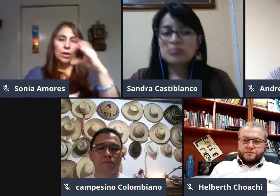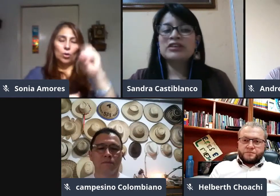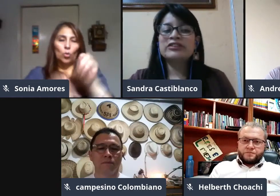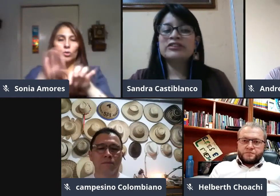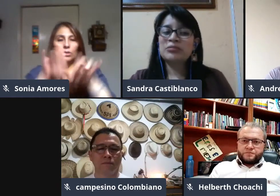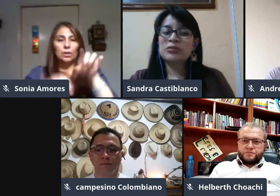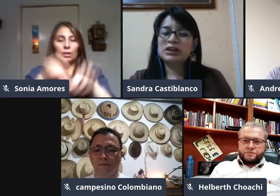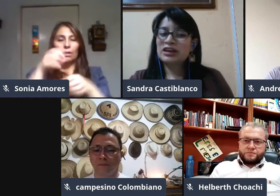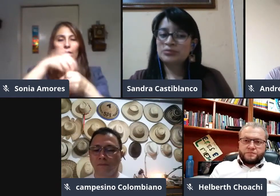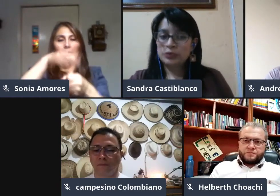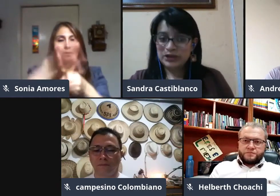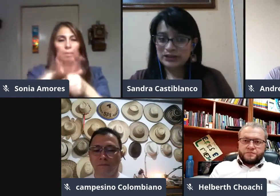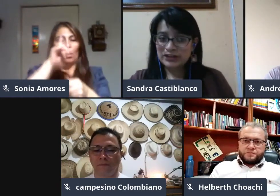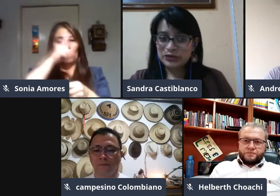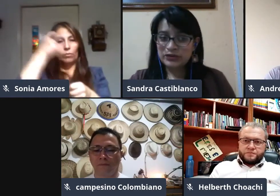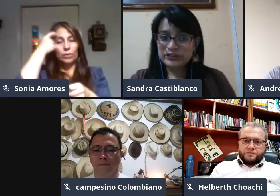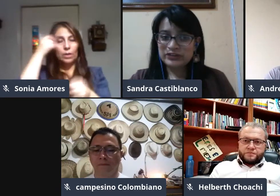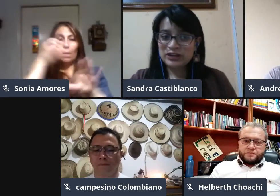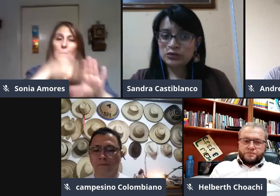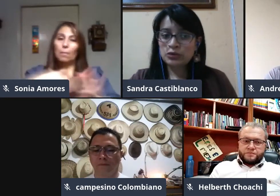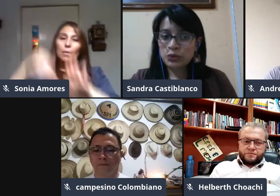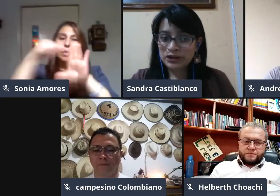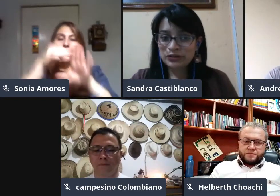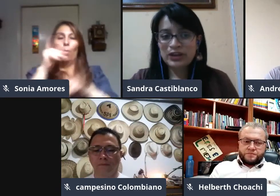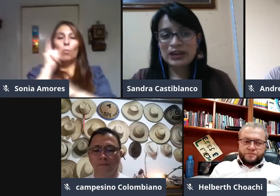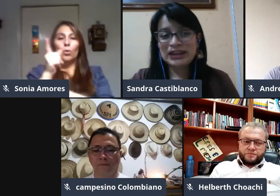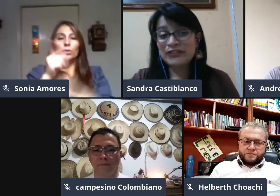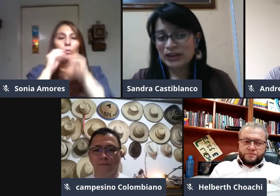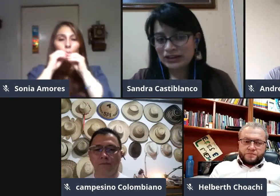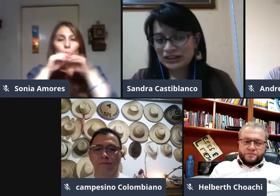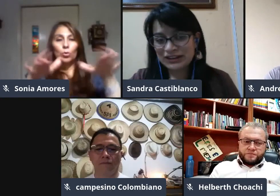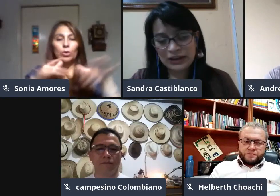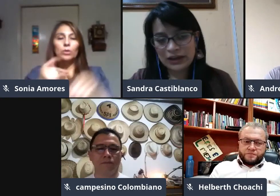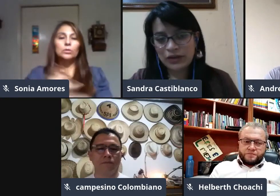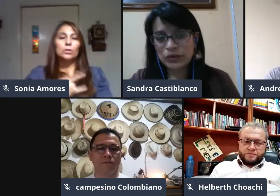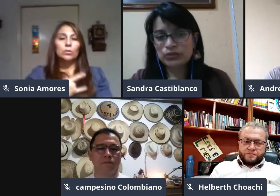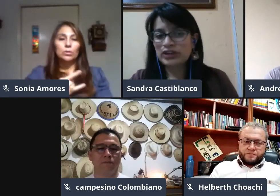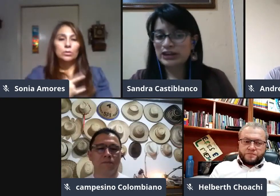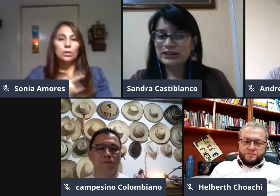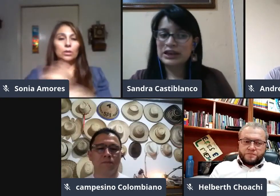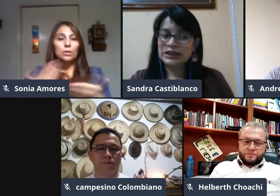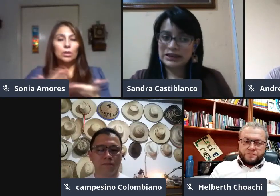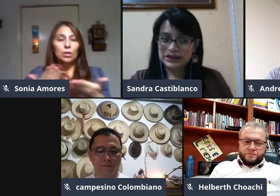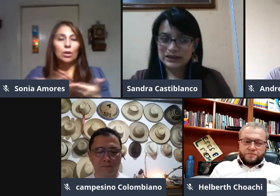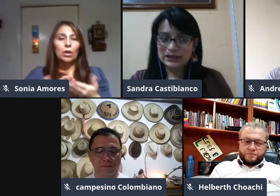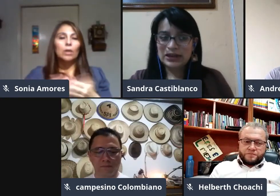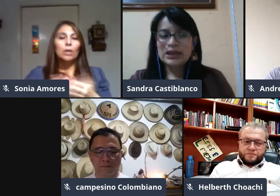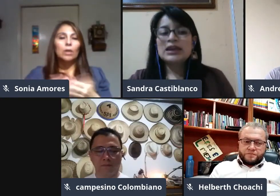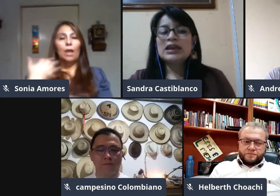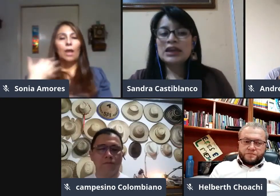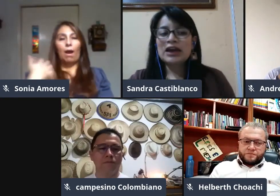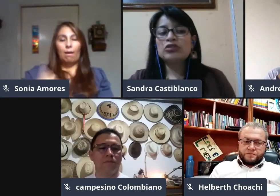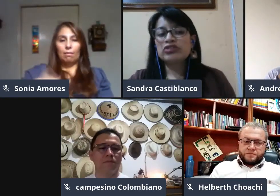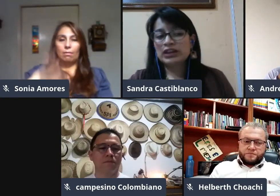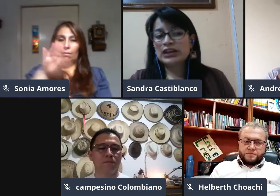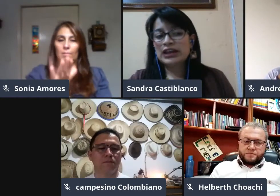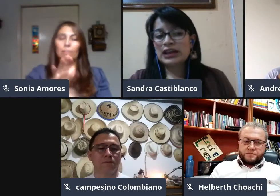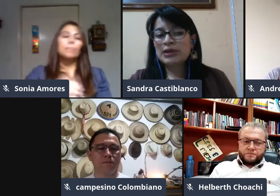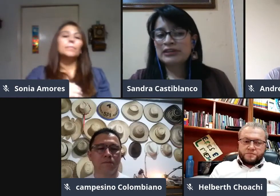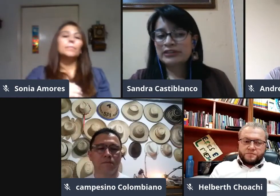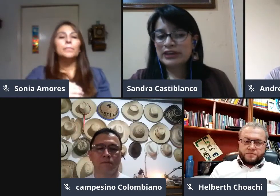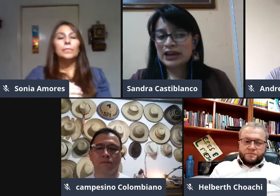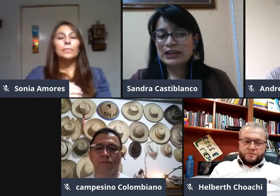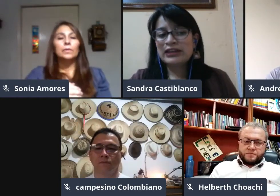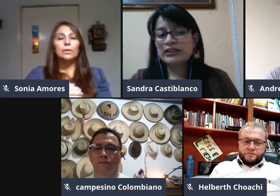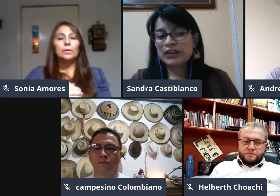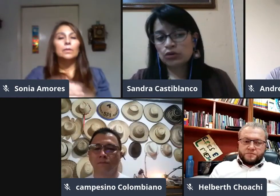Gobierno, magíster en Políticas Públicas de la Universidad Torcuato de Divertitela de Buenos Aires, Argentina, y docente